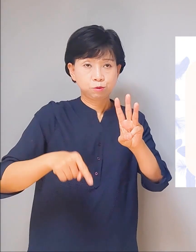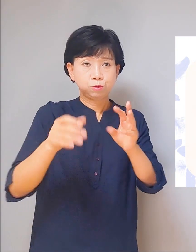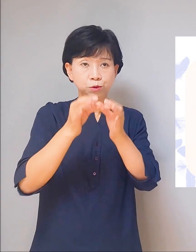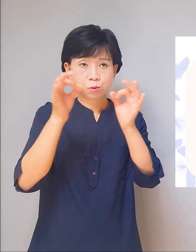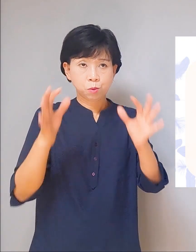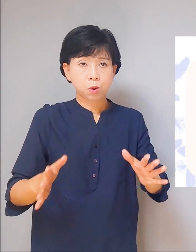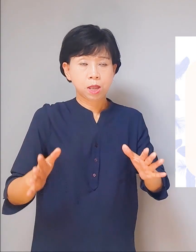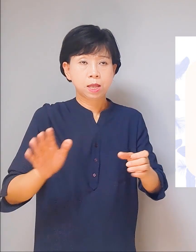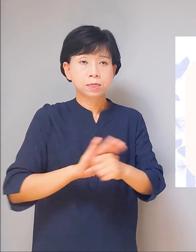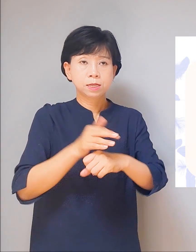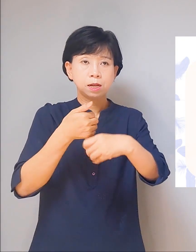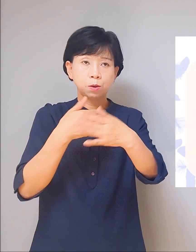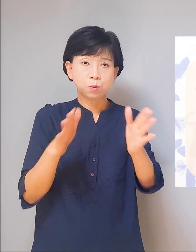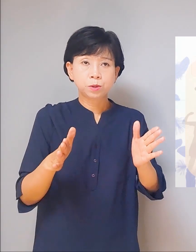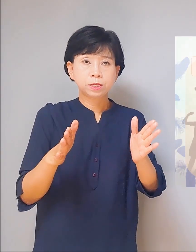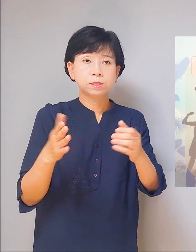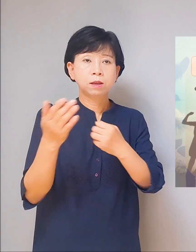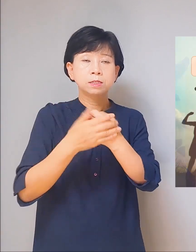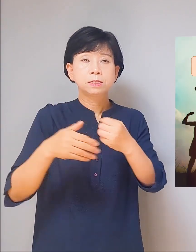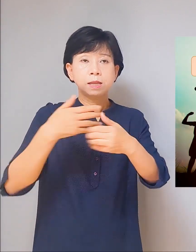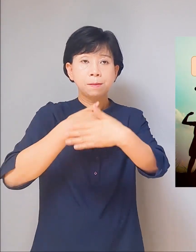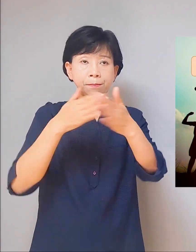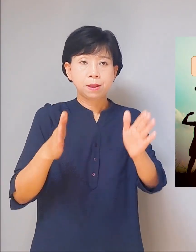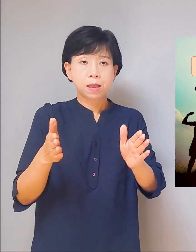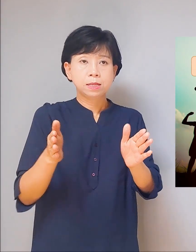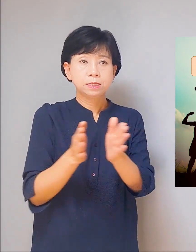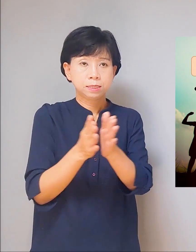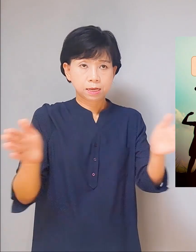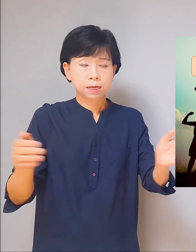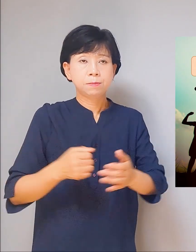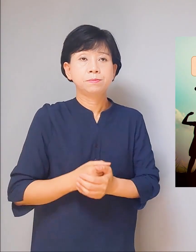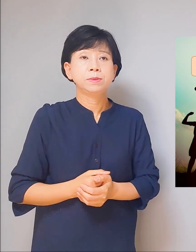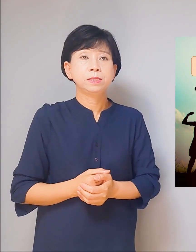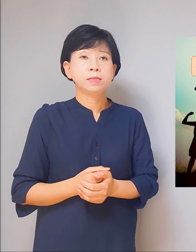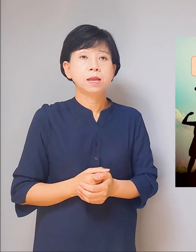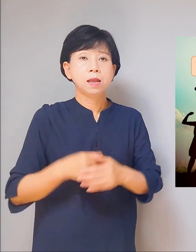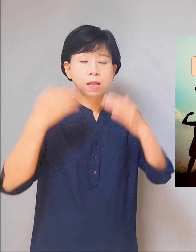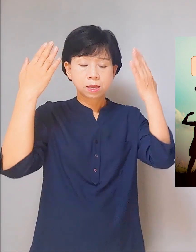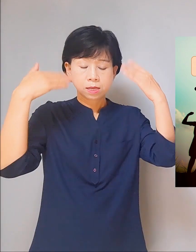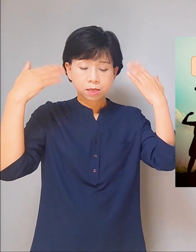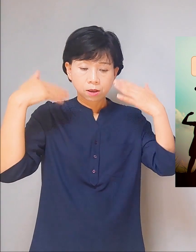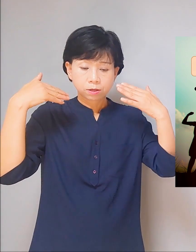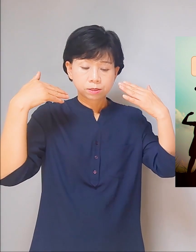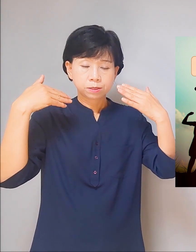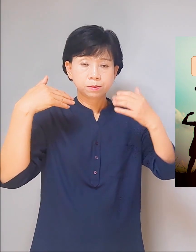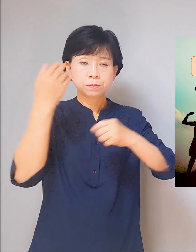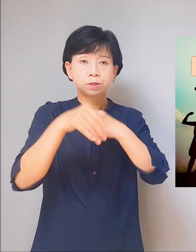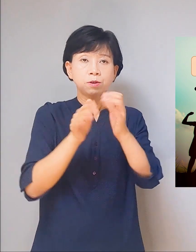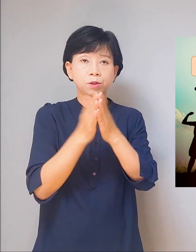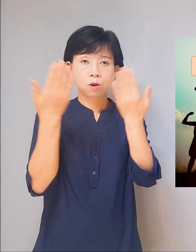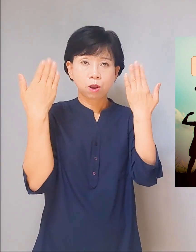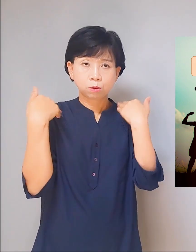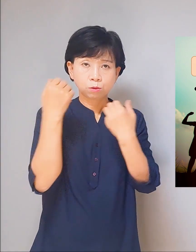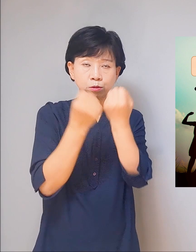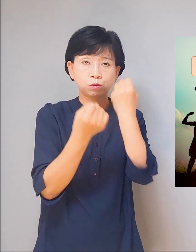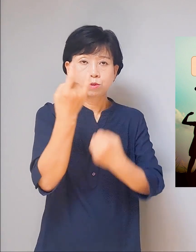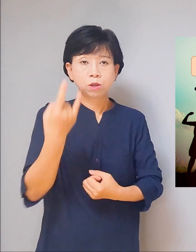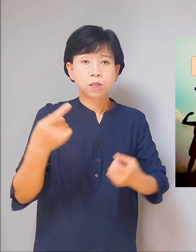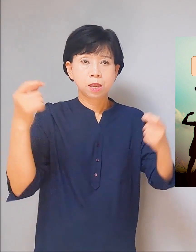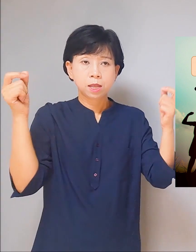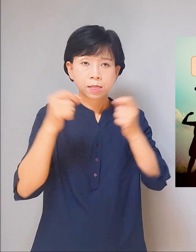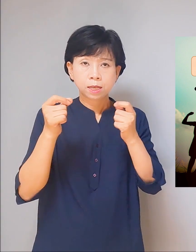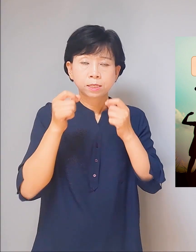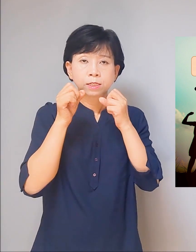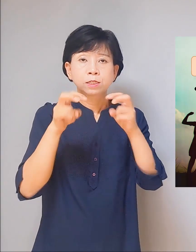12시 40분에 은혜반이 시작됩니다. 여름 성경학교와 수련회, 단기 선교가 있습니다.